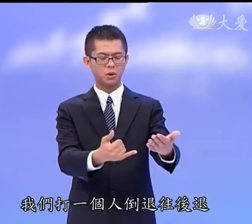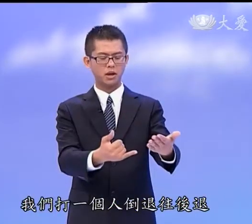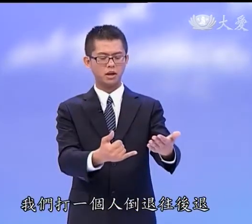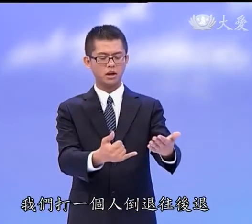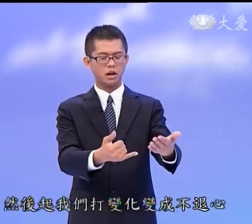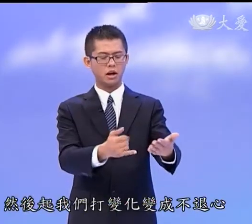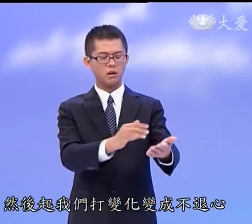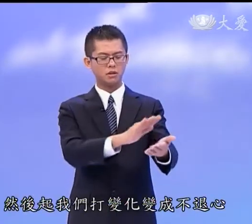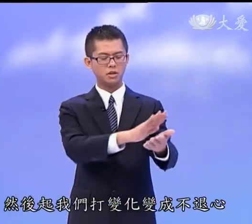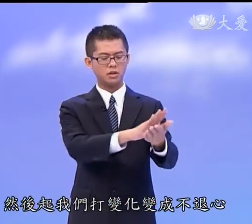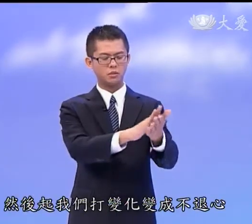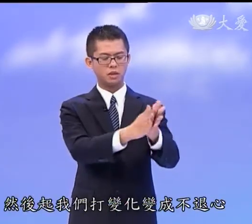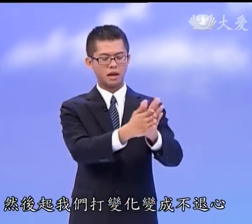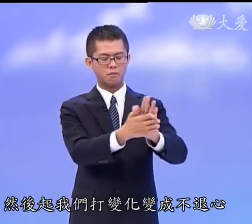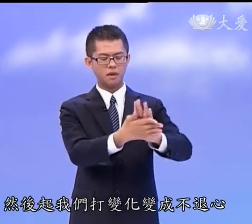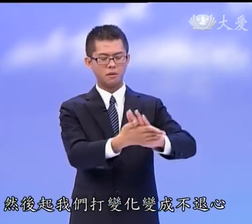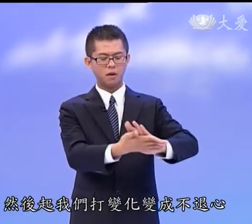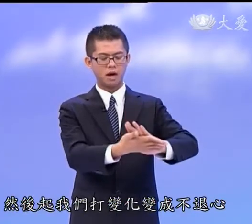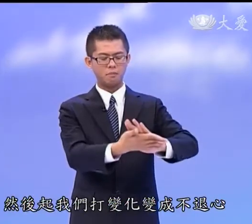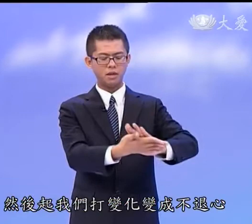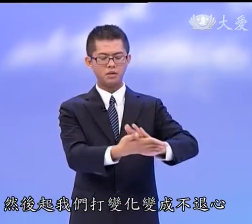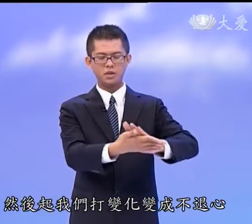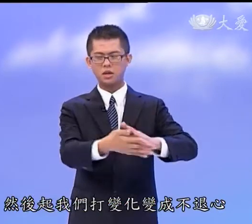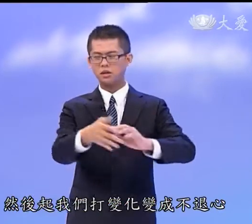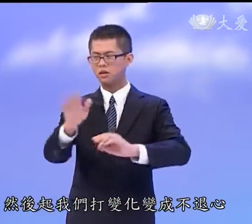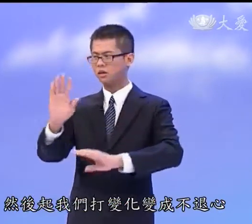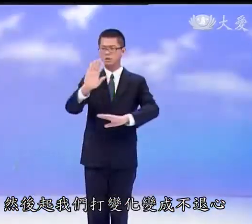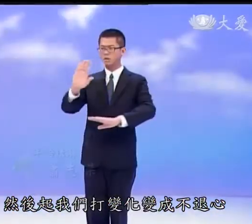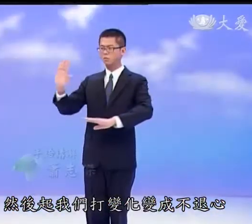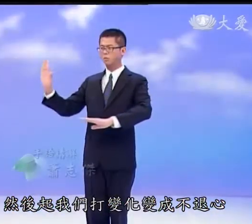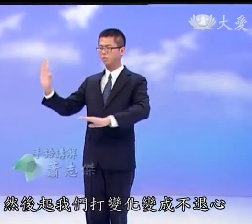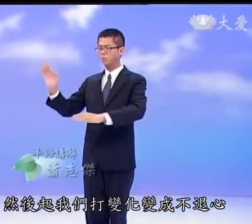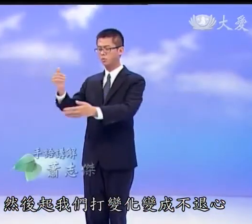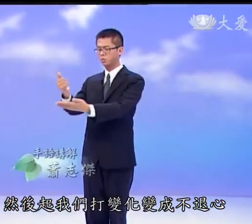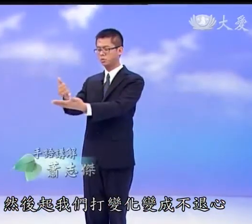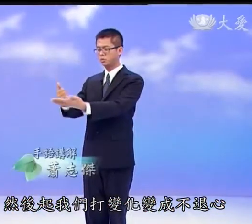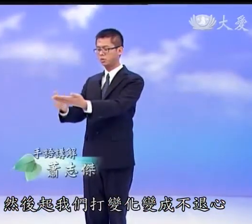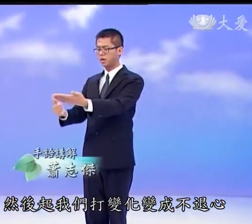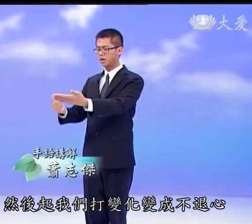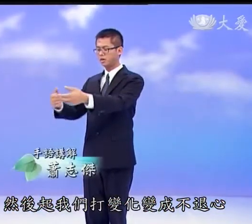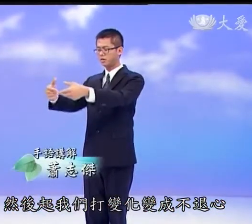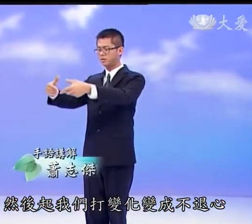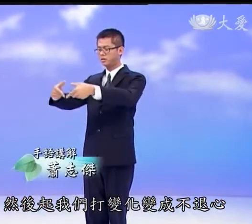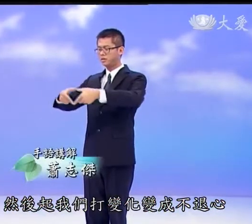退，然后起我们打变化变成不退心。